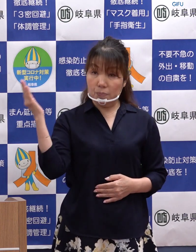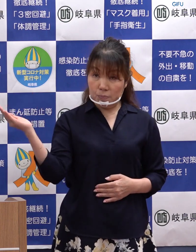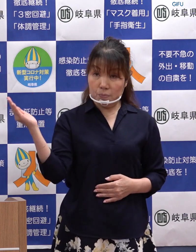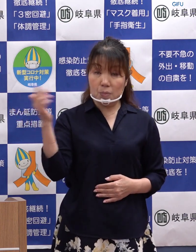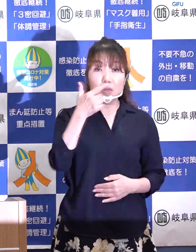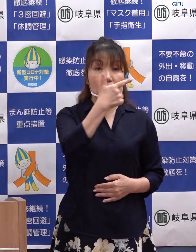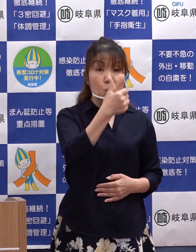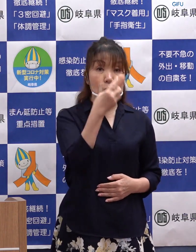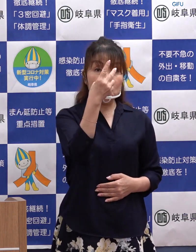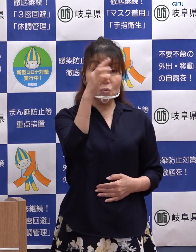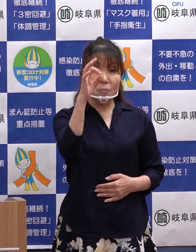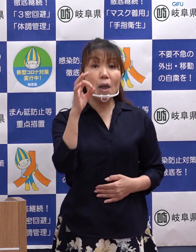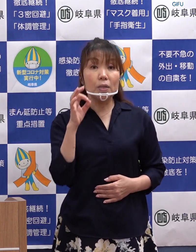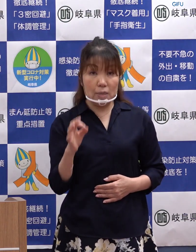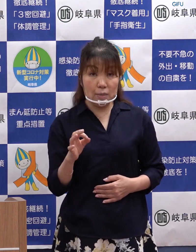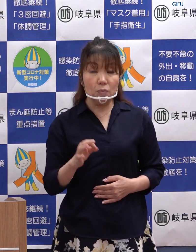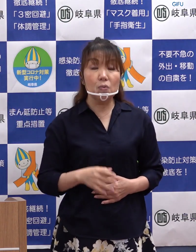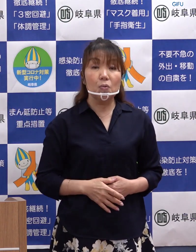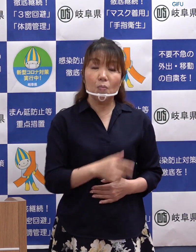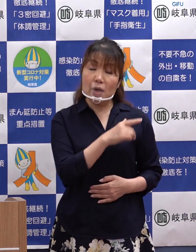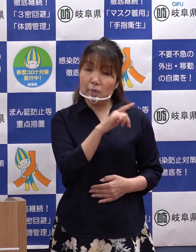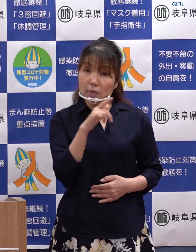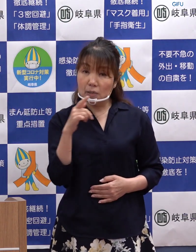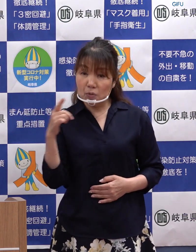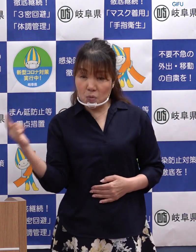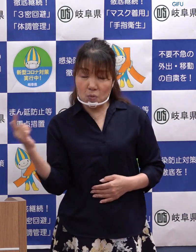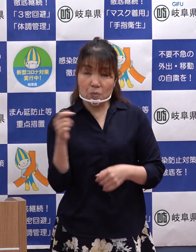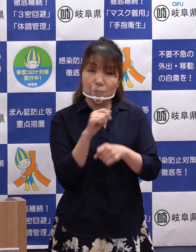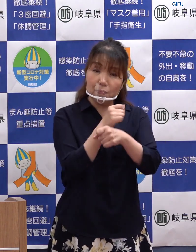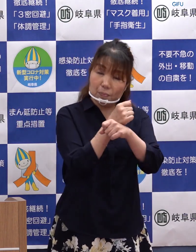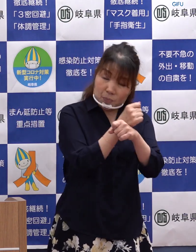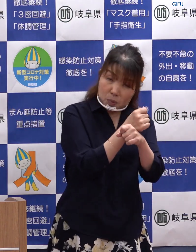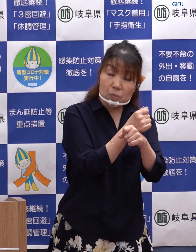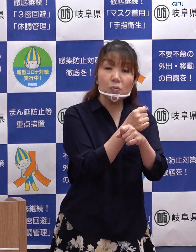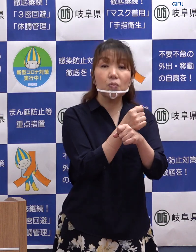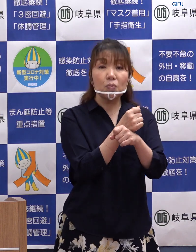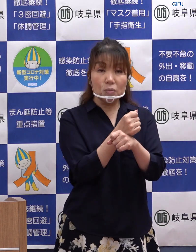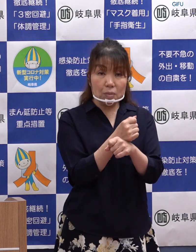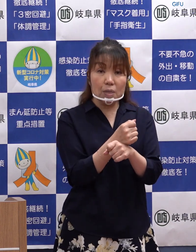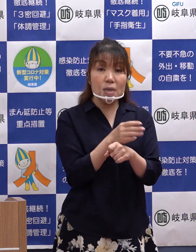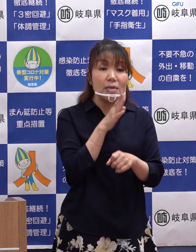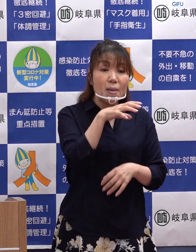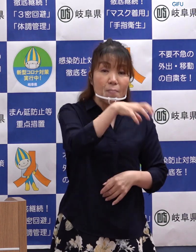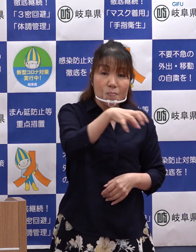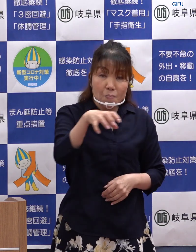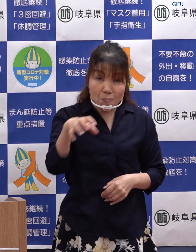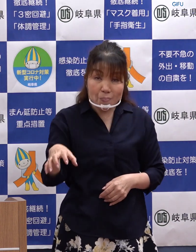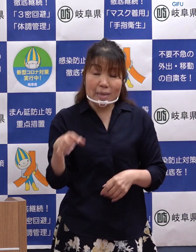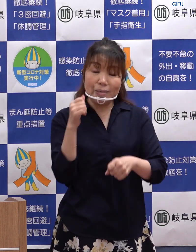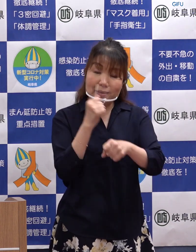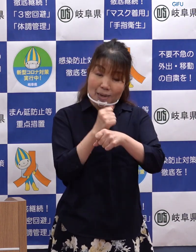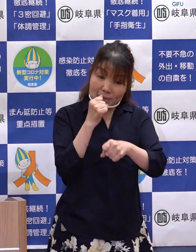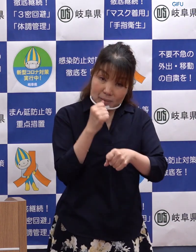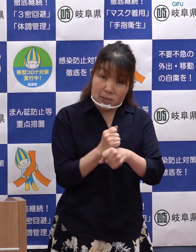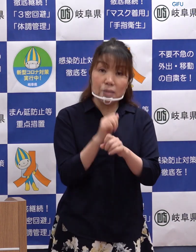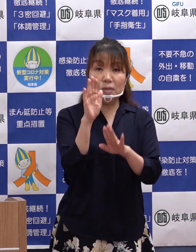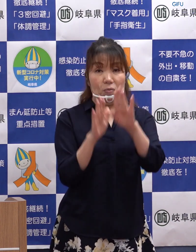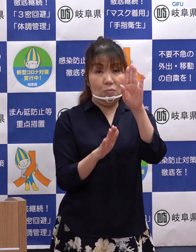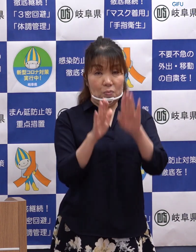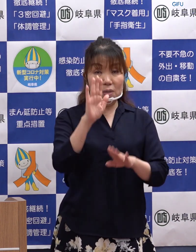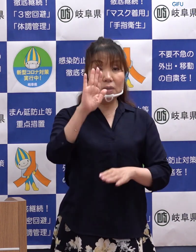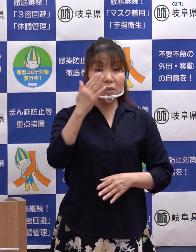62% ということで、いろいろと工夫をして、現場大変苦労して、いただいてますけども、